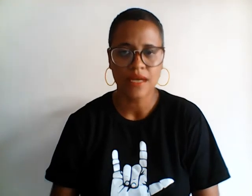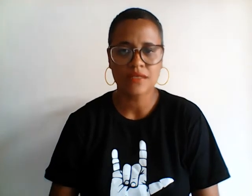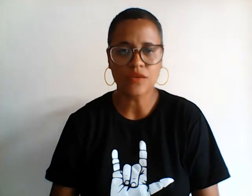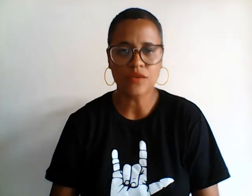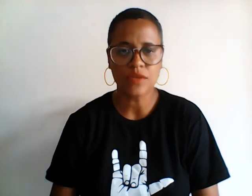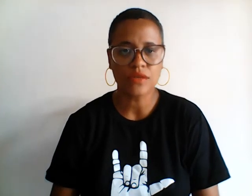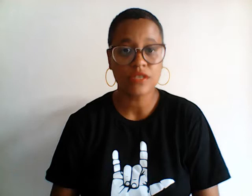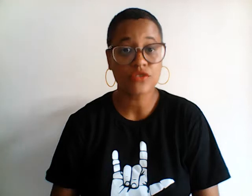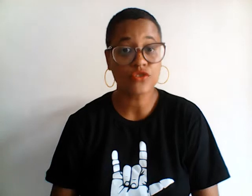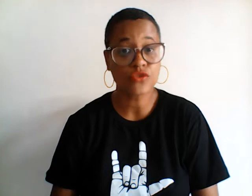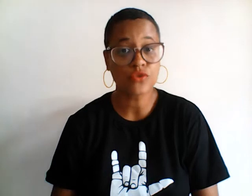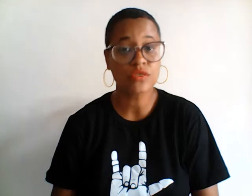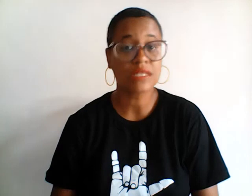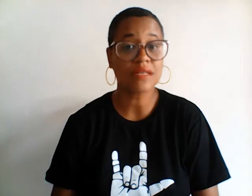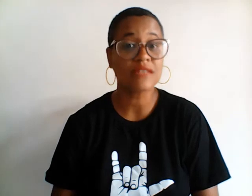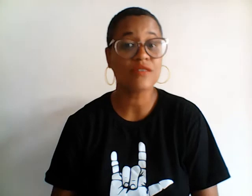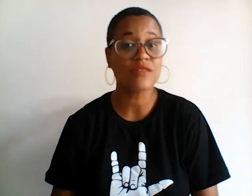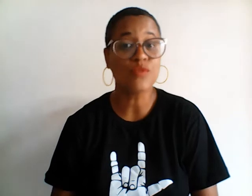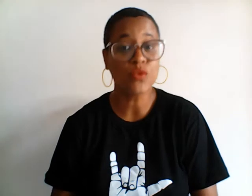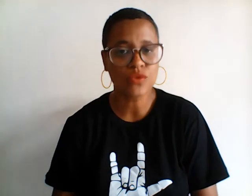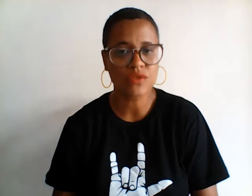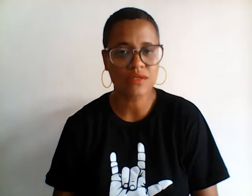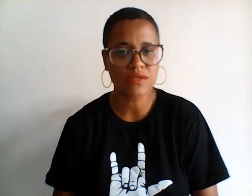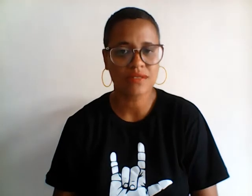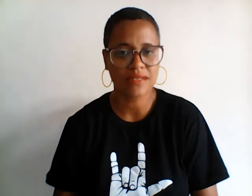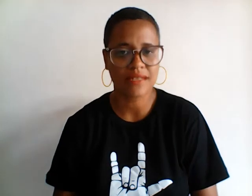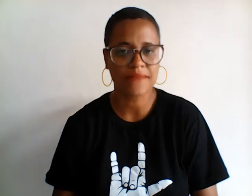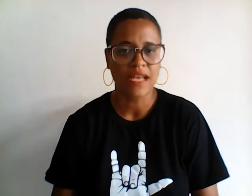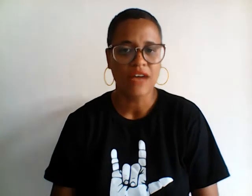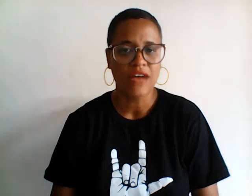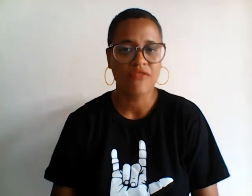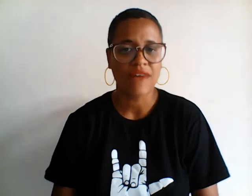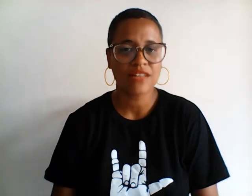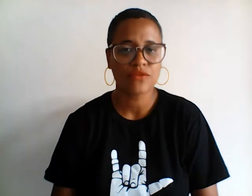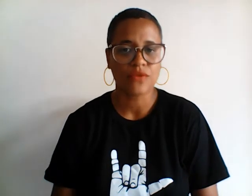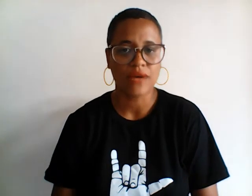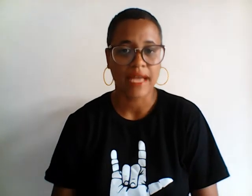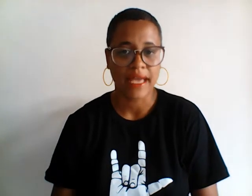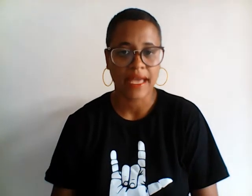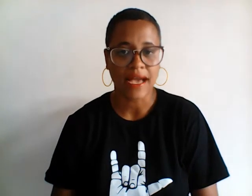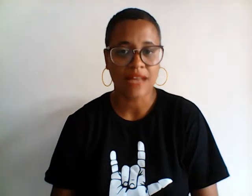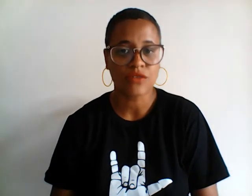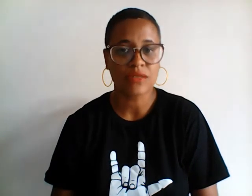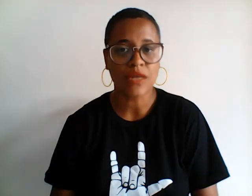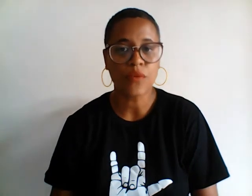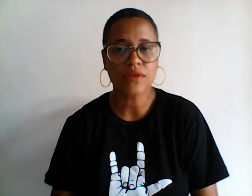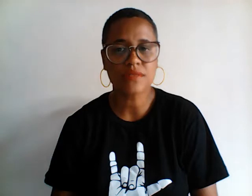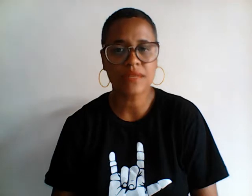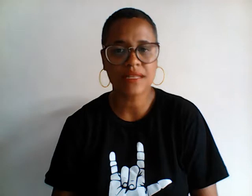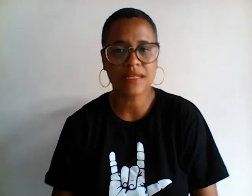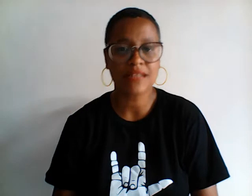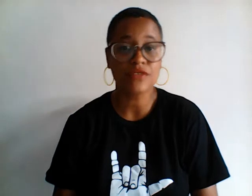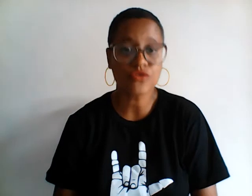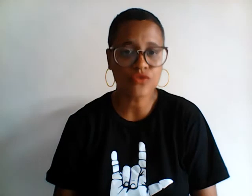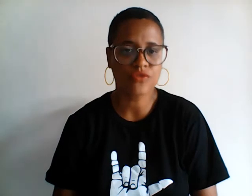São minorias os surdos que também são mudos, né? Fato é a total possibilidade de um surdo